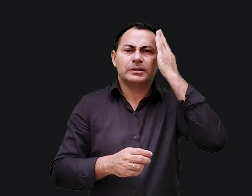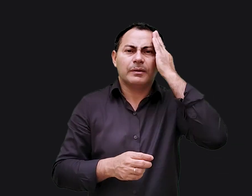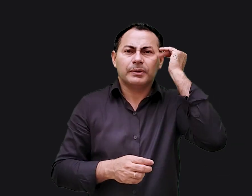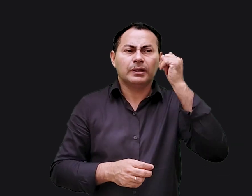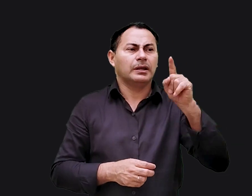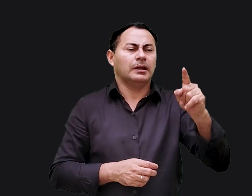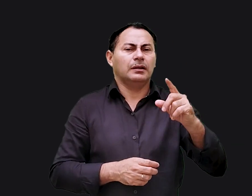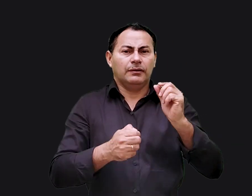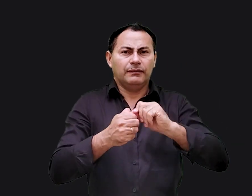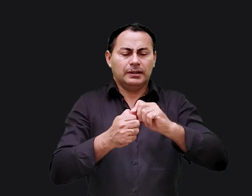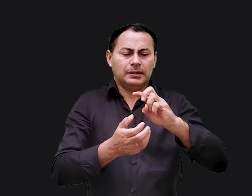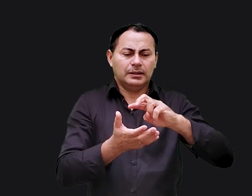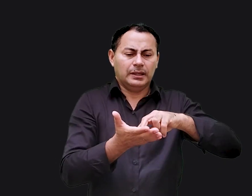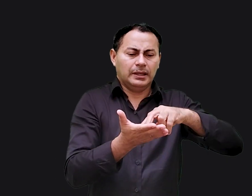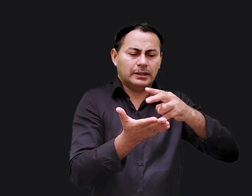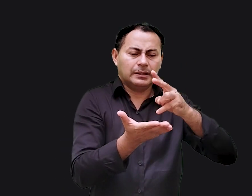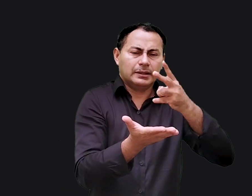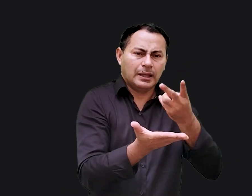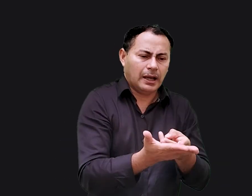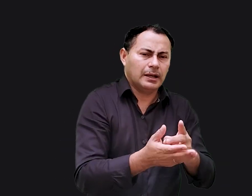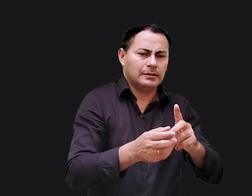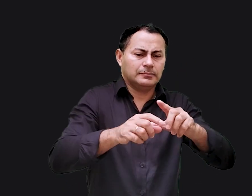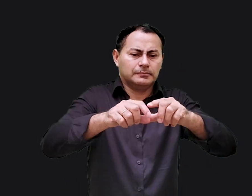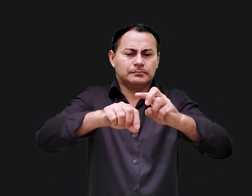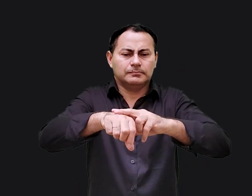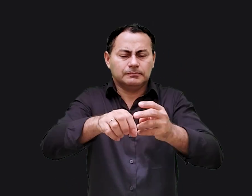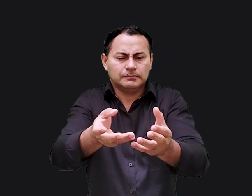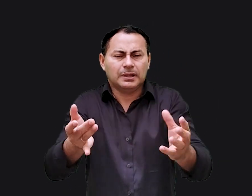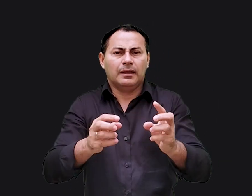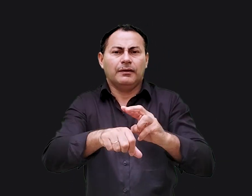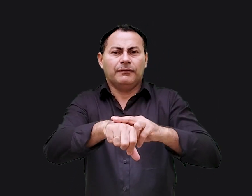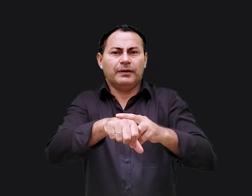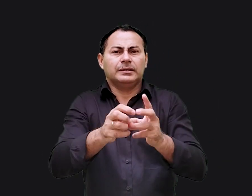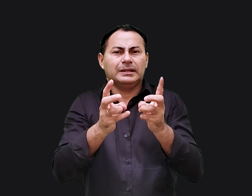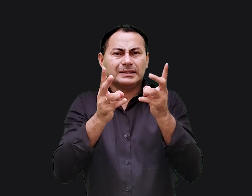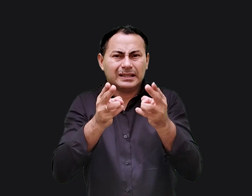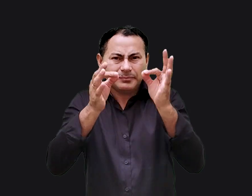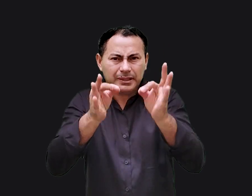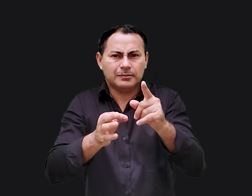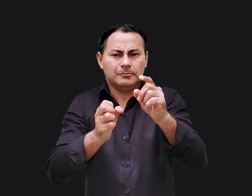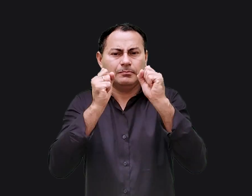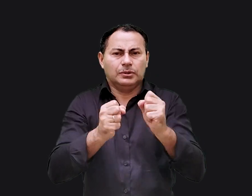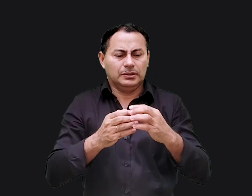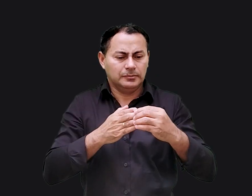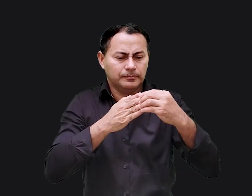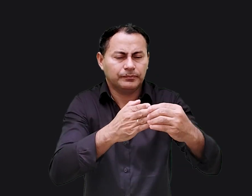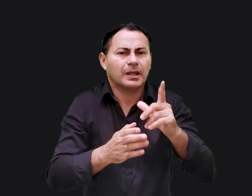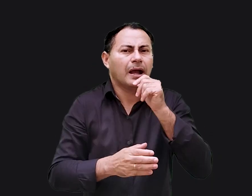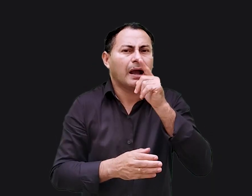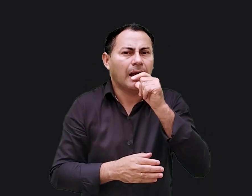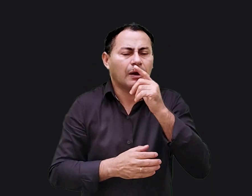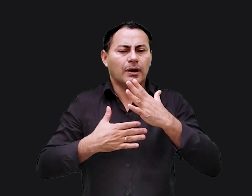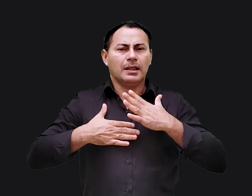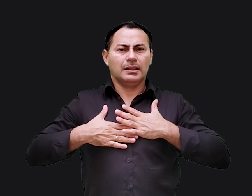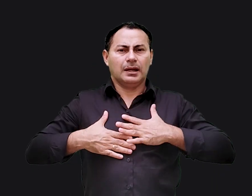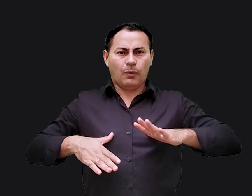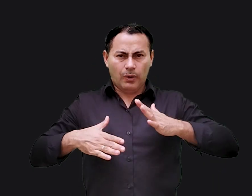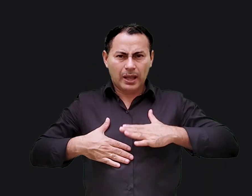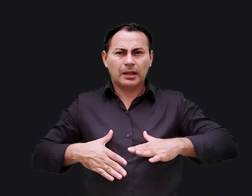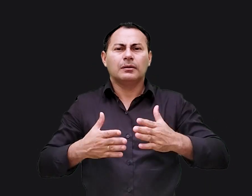você descobriu que Ele o fez deitar em pastos verdes exatamente para que pudesse conduzi-lo a águas